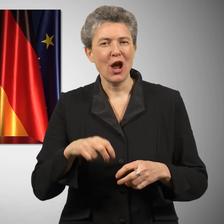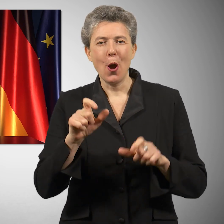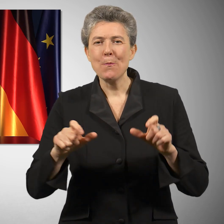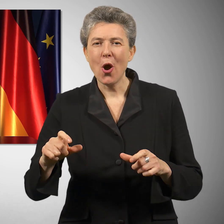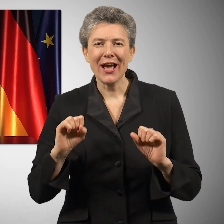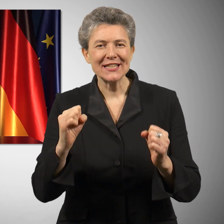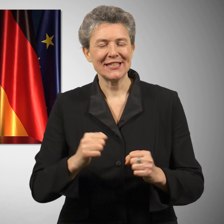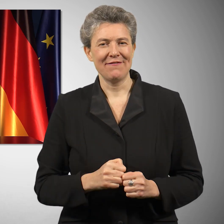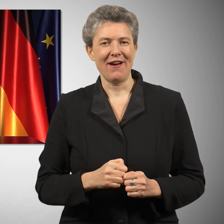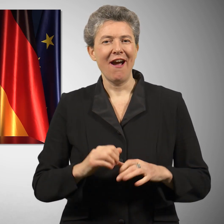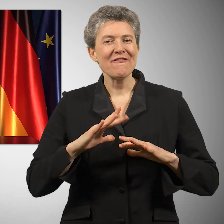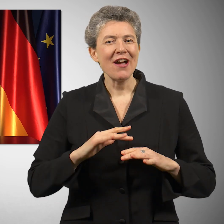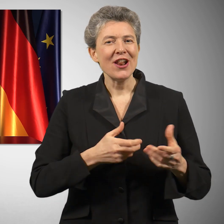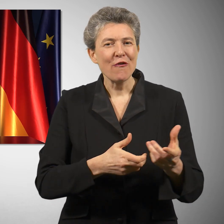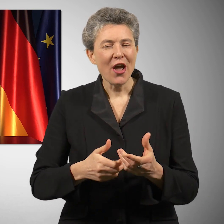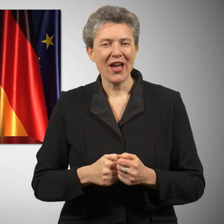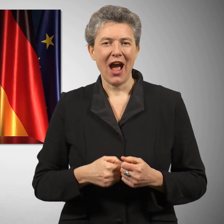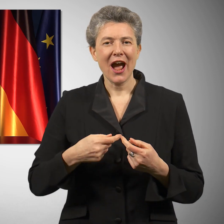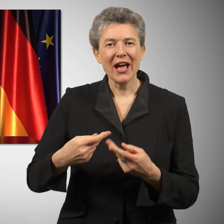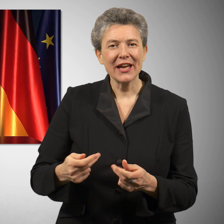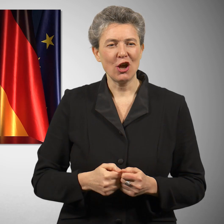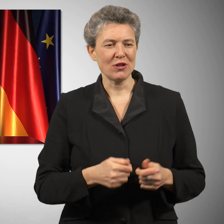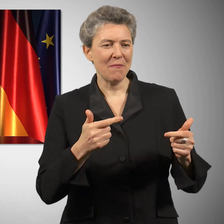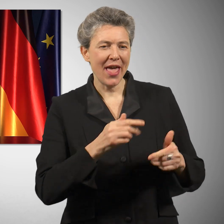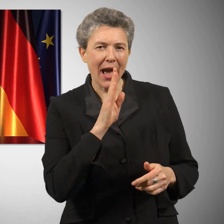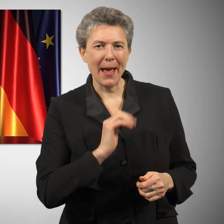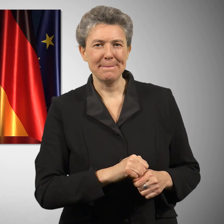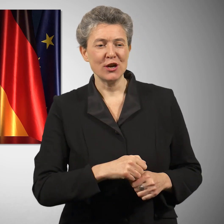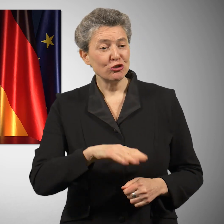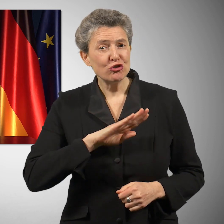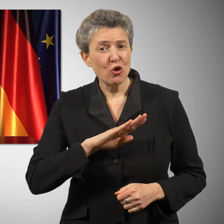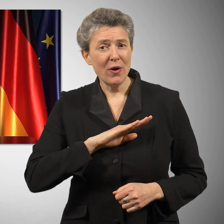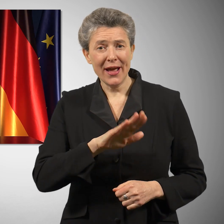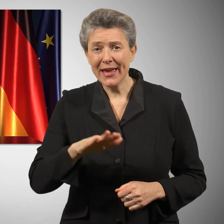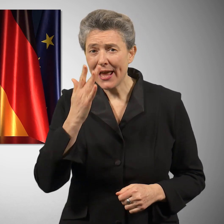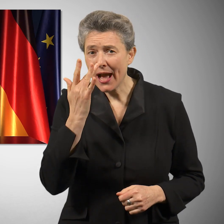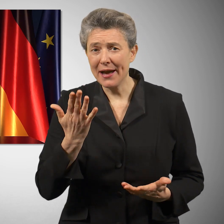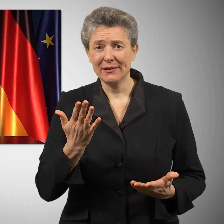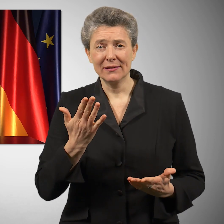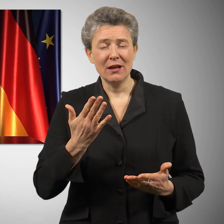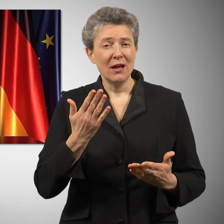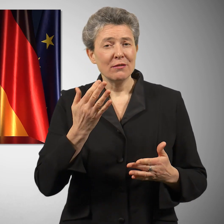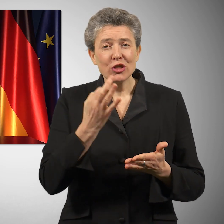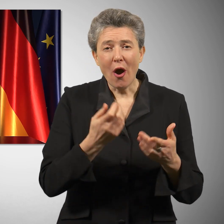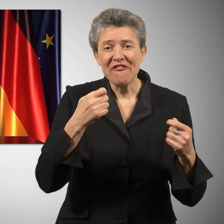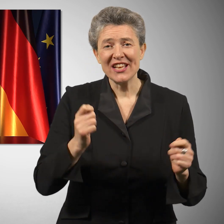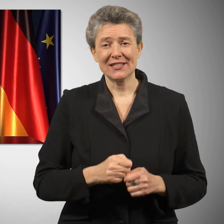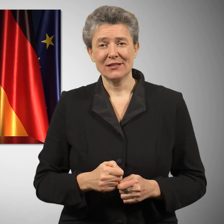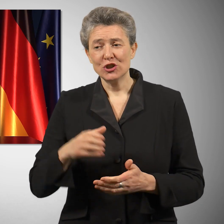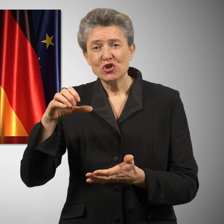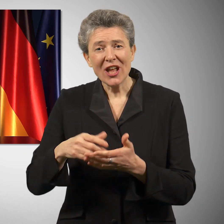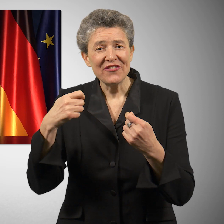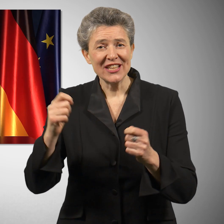und Bürgerinitiativen, bei der Freiwilligen Feuerwehr, in Krankenhäusern und Pflegeheimen, in Schulen und Kindergärten, auf Dorf- und Stadtfesten.